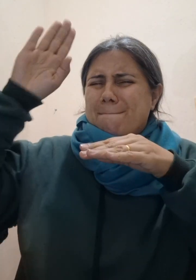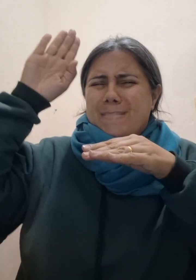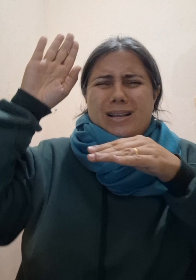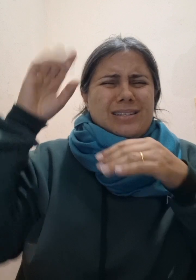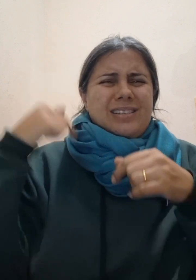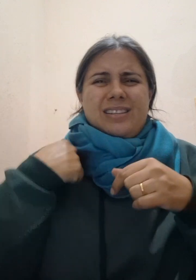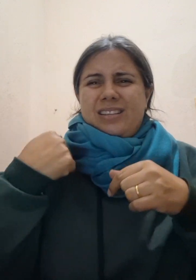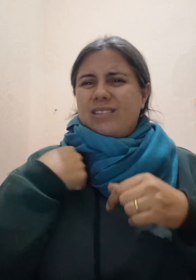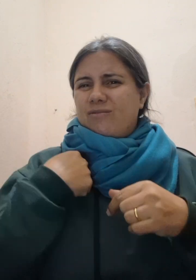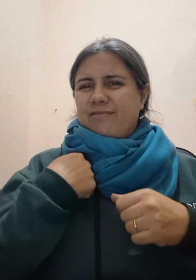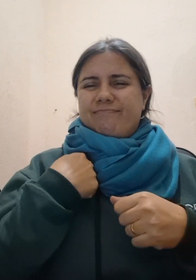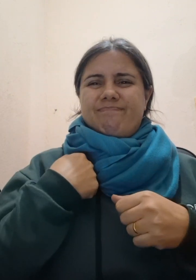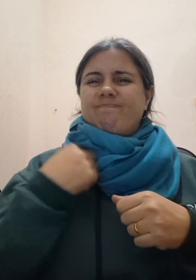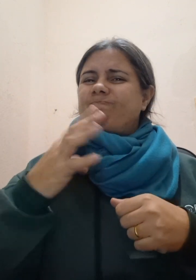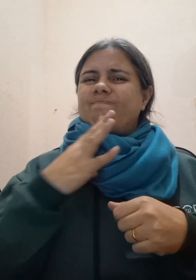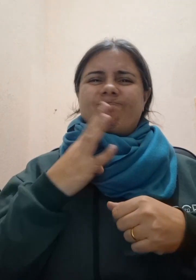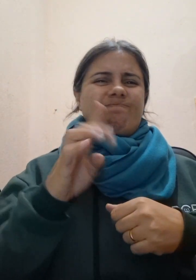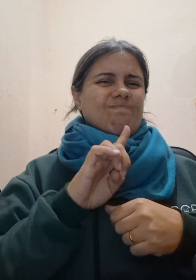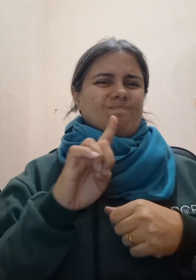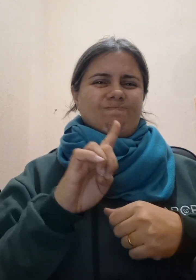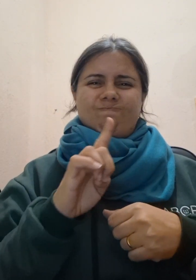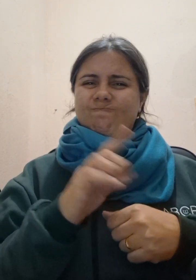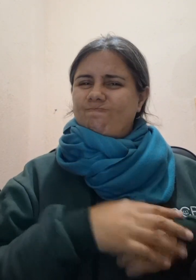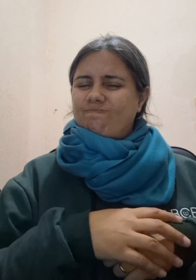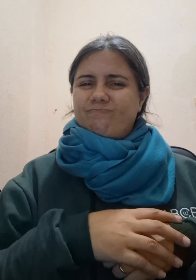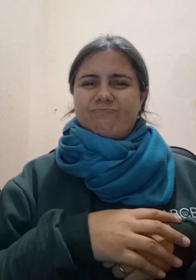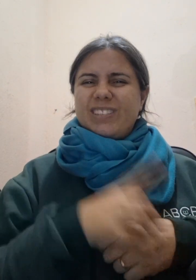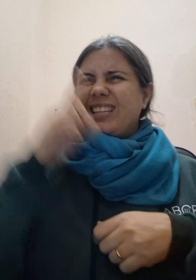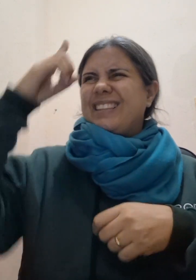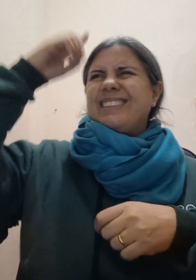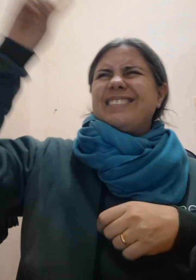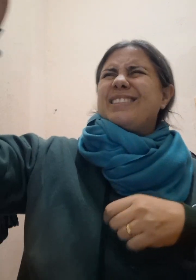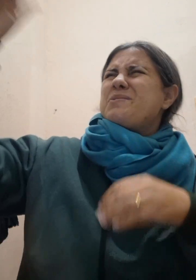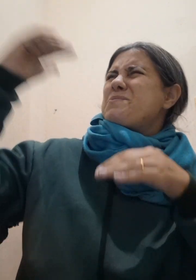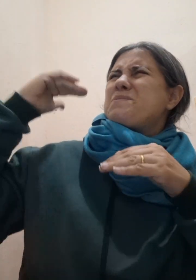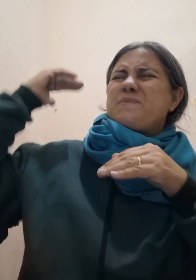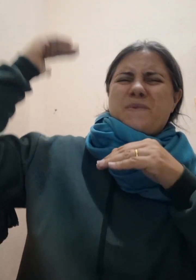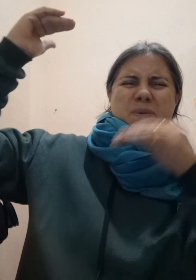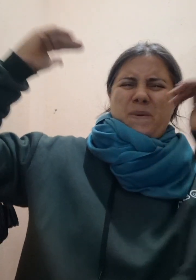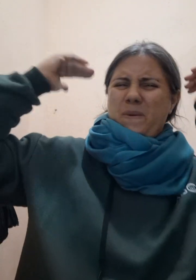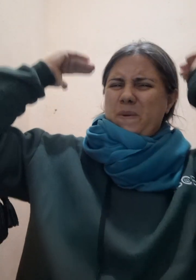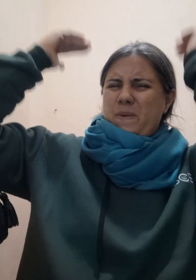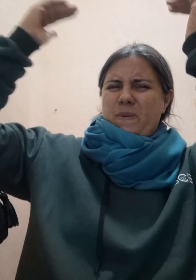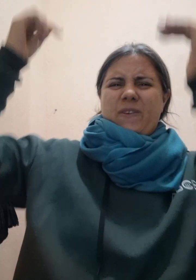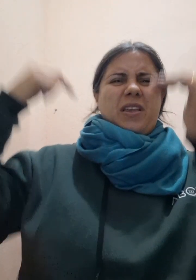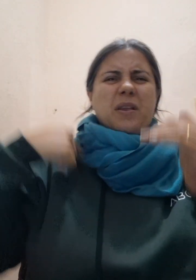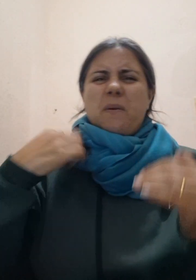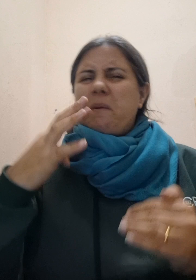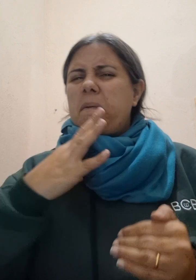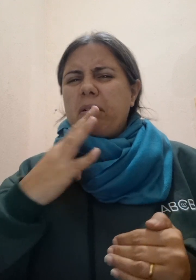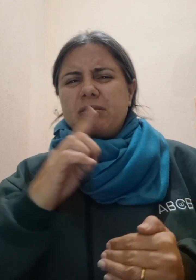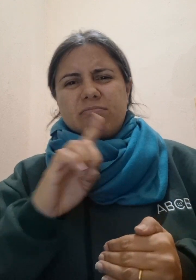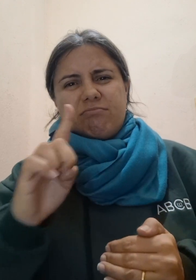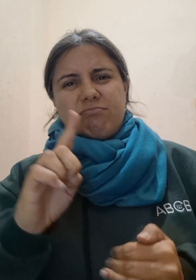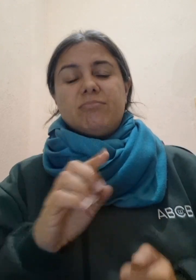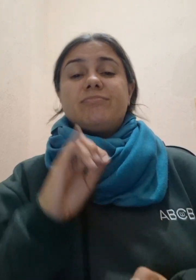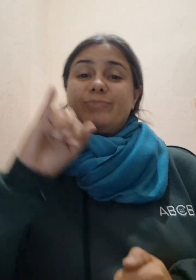encoberto, na verdade, eu não sabia nada, não entendia nada. Falei de coisas que eu não entendia,